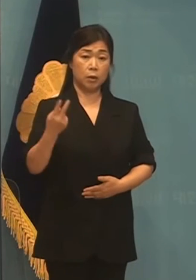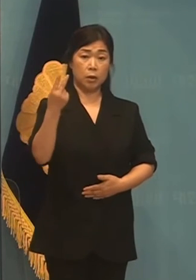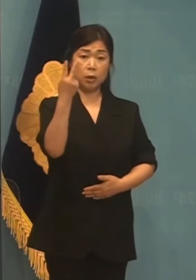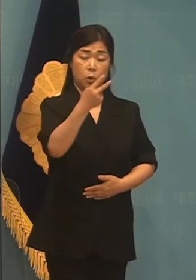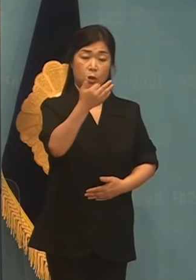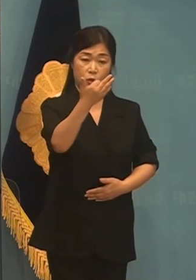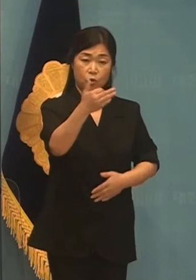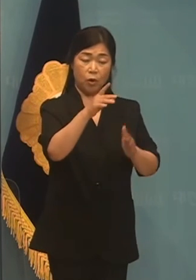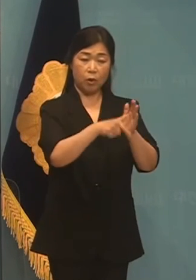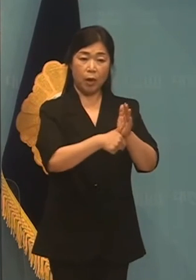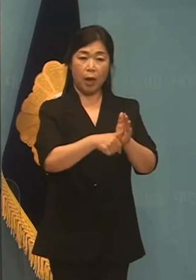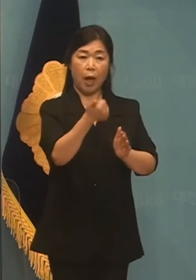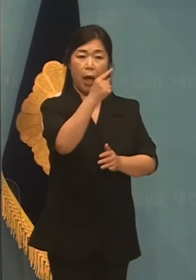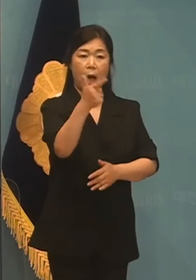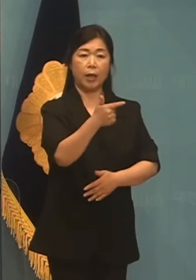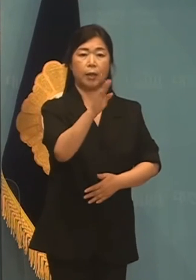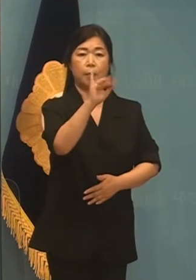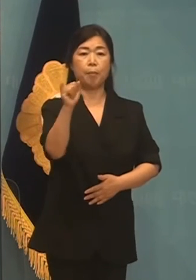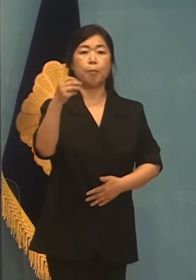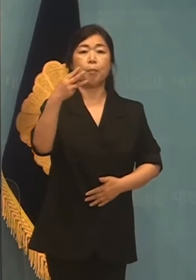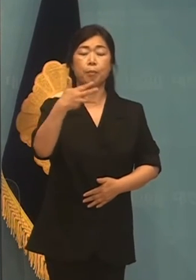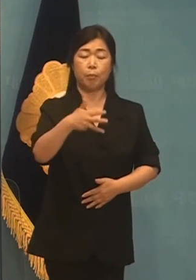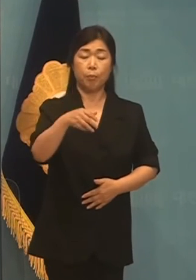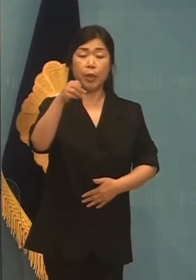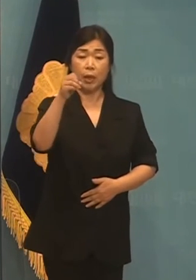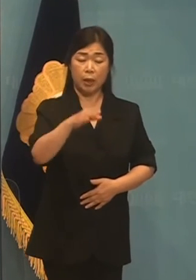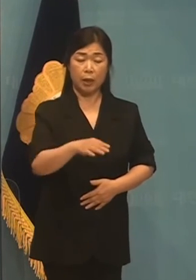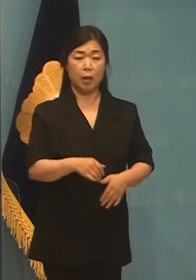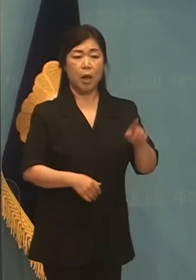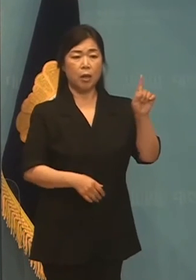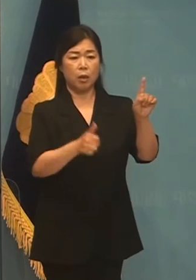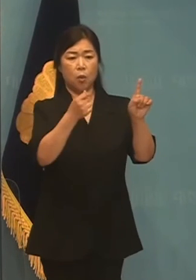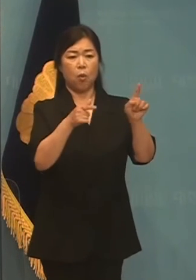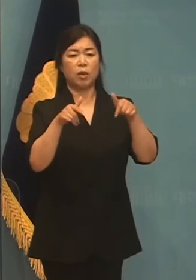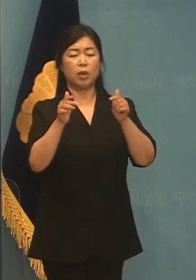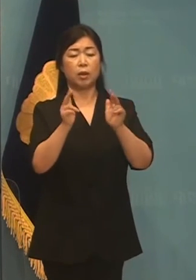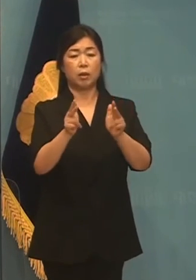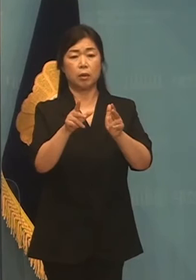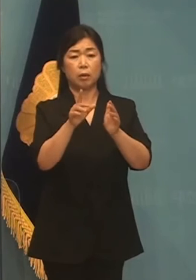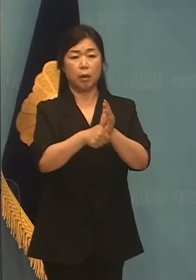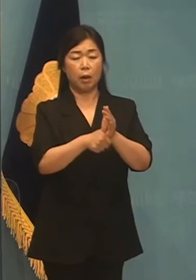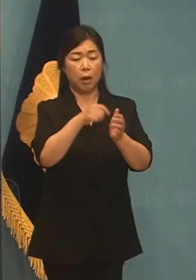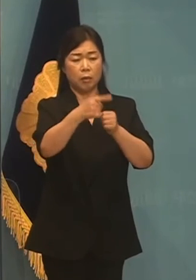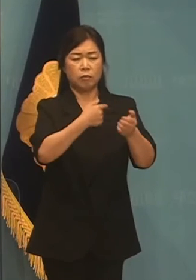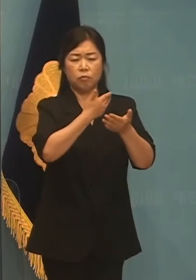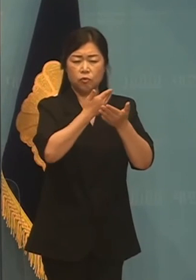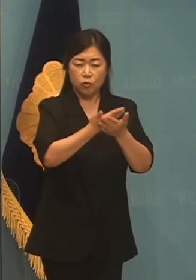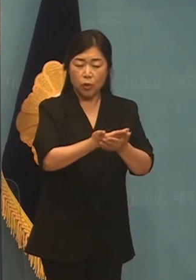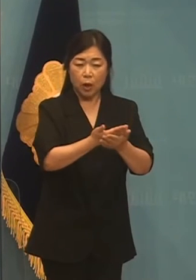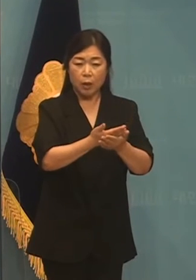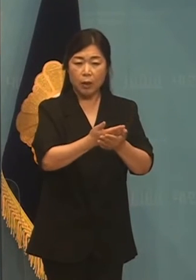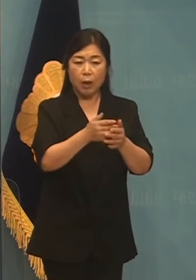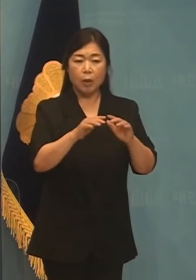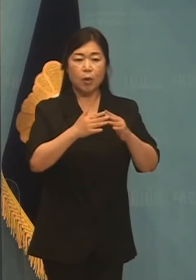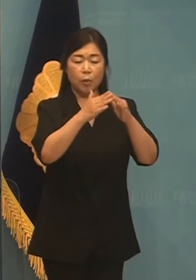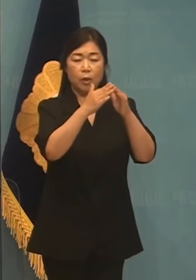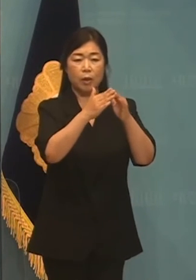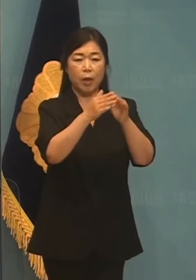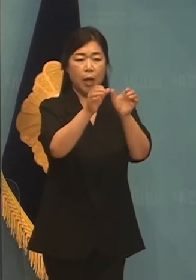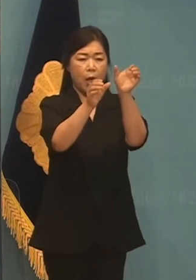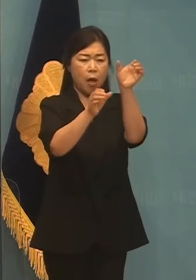2019년 한빛 1호기 원전에서 원자로 핵심 설비인 핵분열